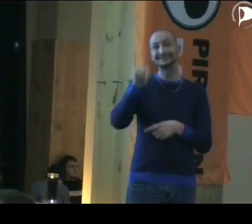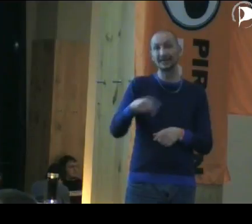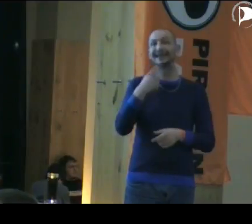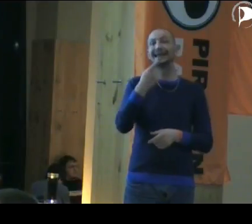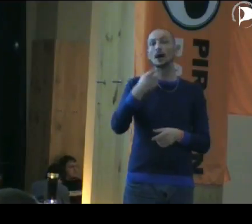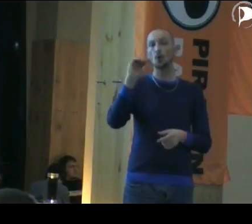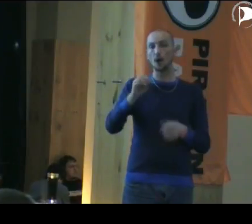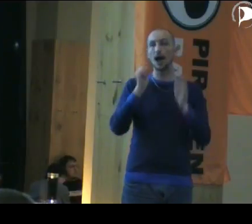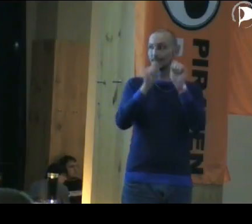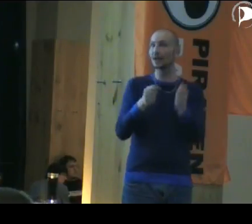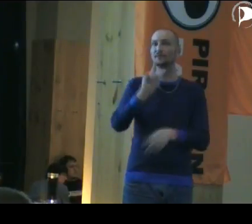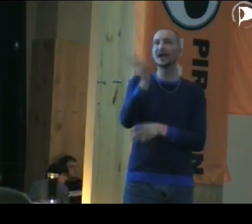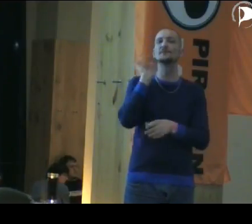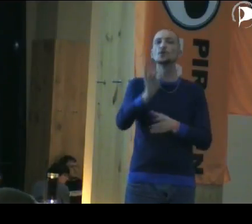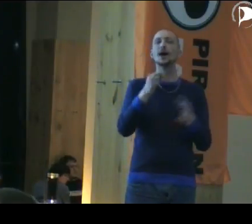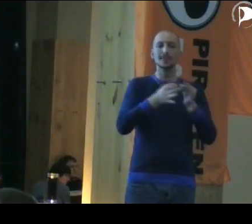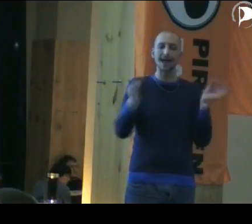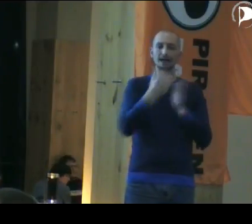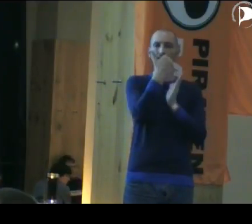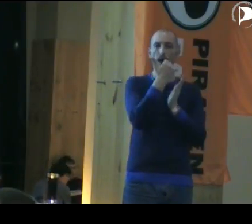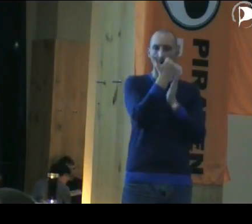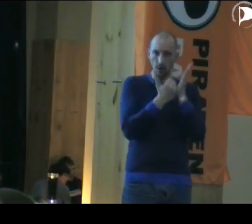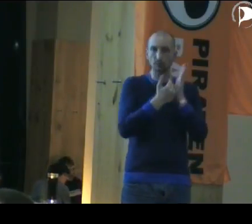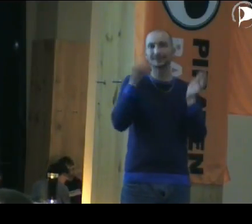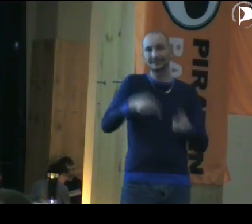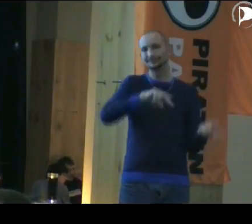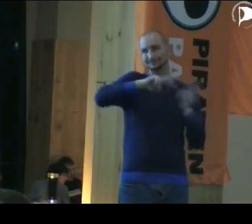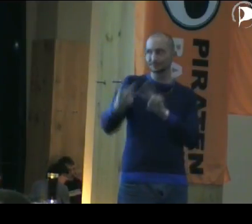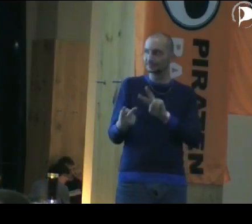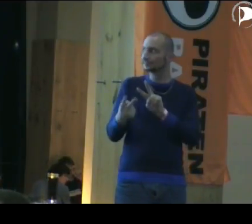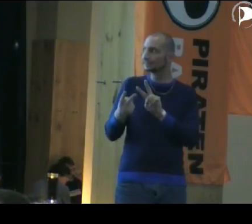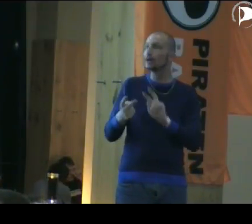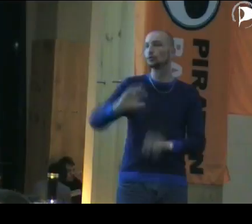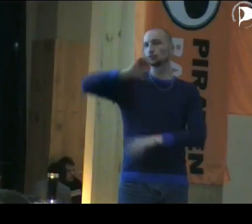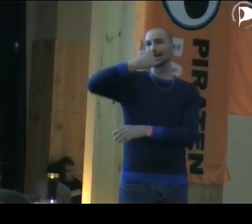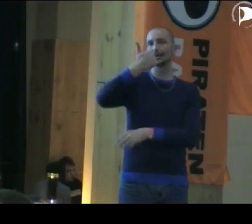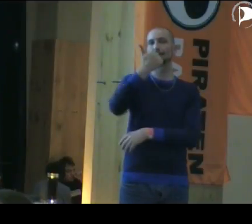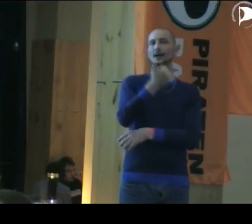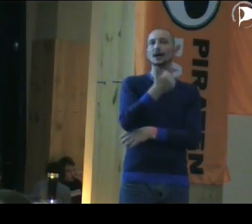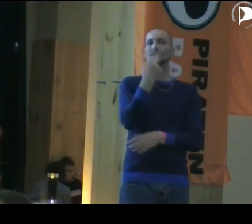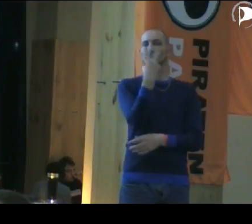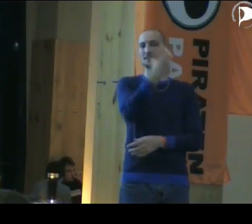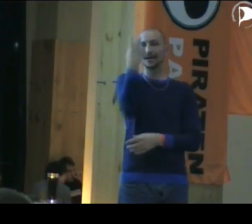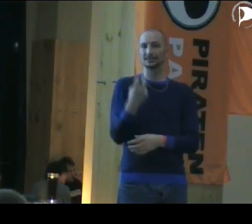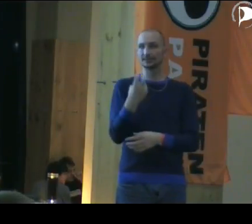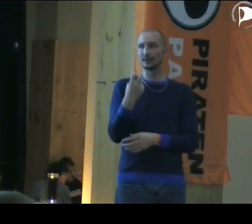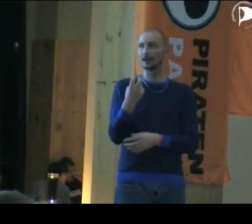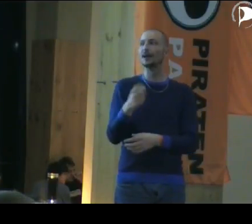dafür dass die tagesordnung geändert wird und zuerst gibt's kriegt uns etwas über gewählt landwirts vater